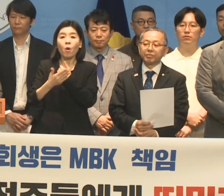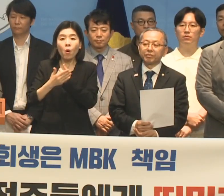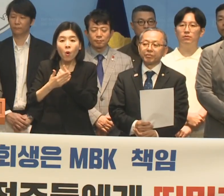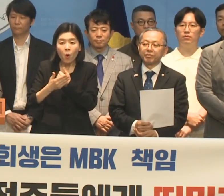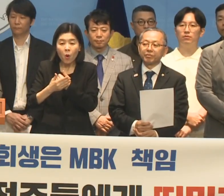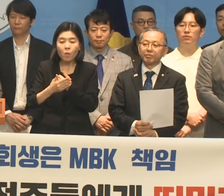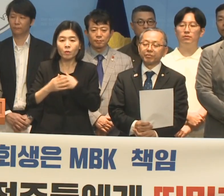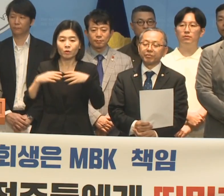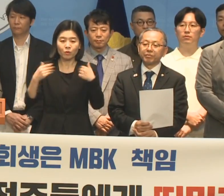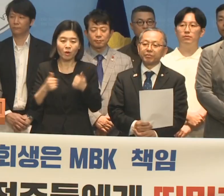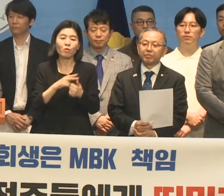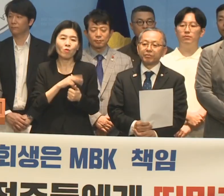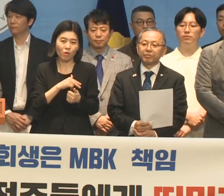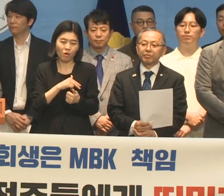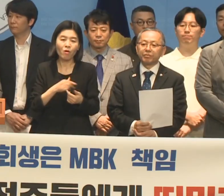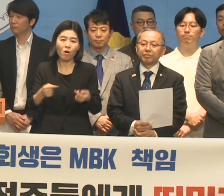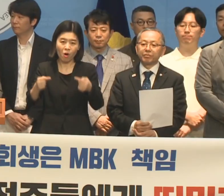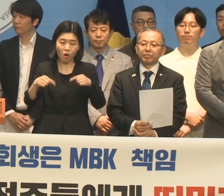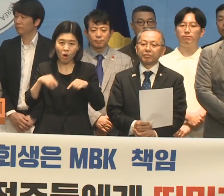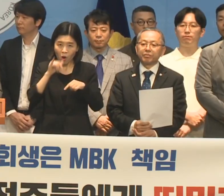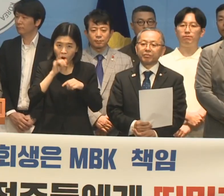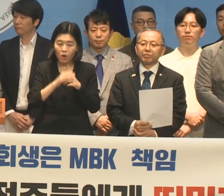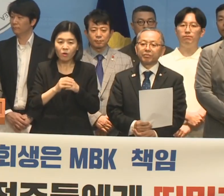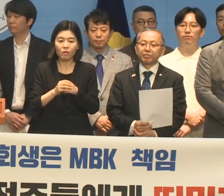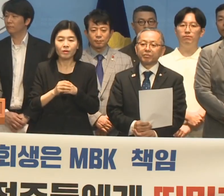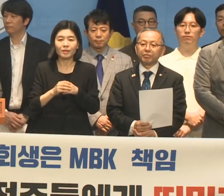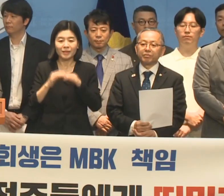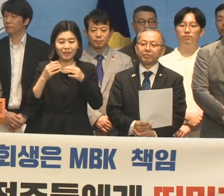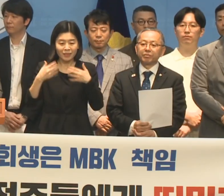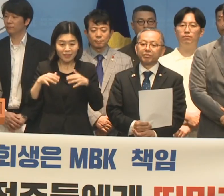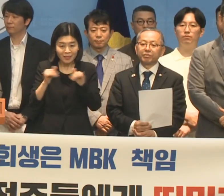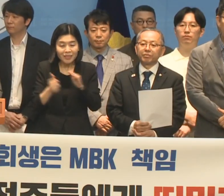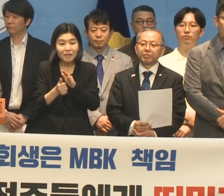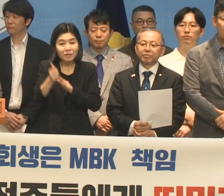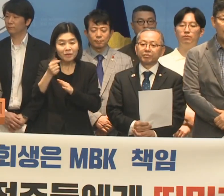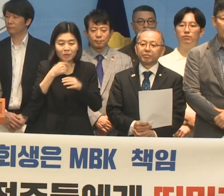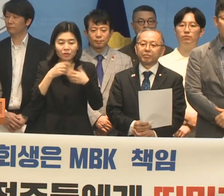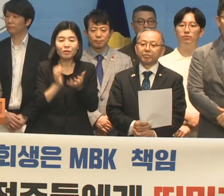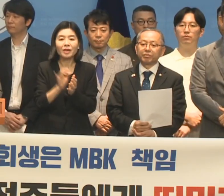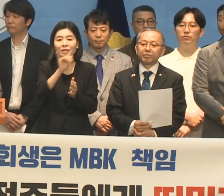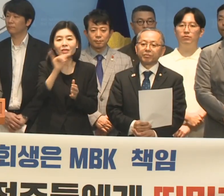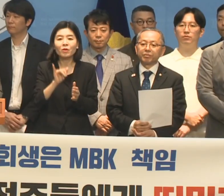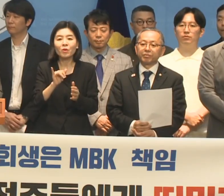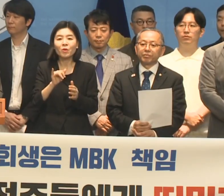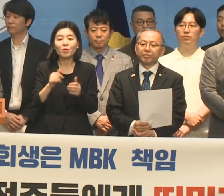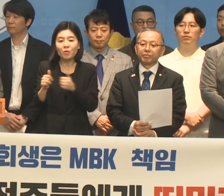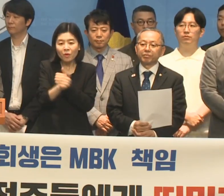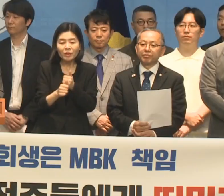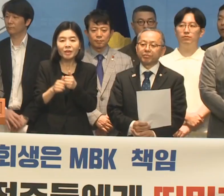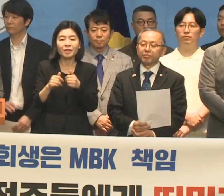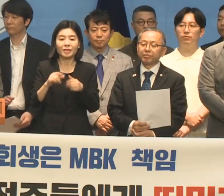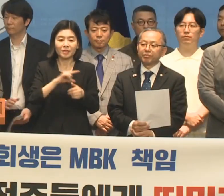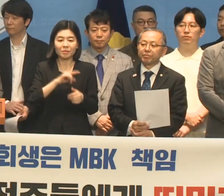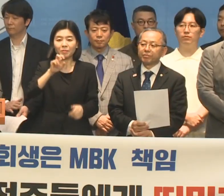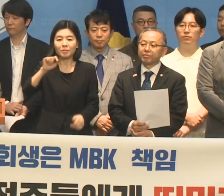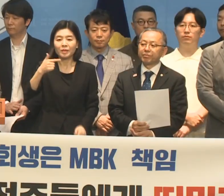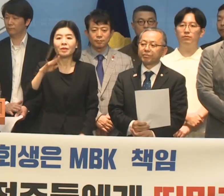주신 의원들이십니다. 먼저 약자들의 희망, 민주당 을지로위원회 민병덕 위원장님이십니다.